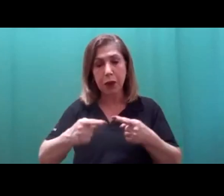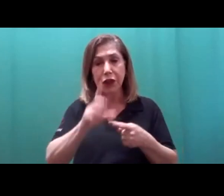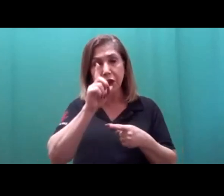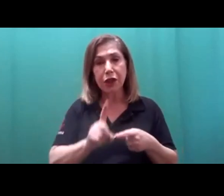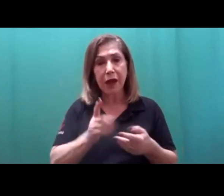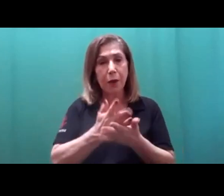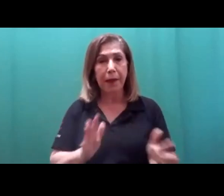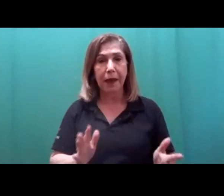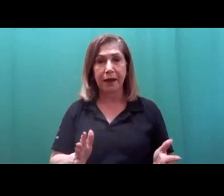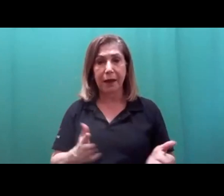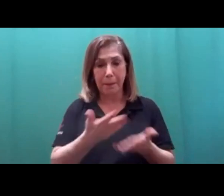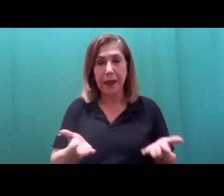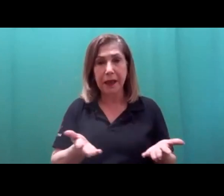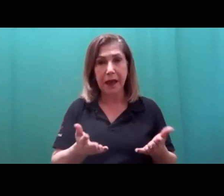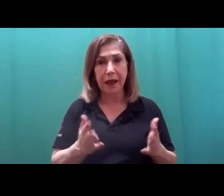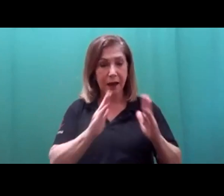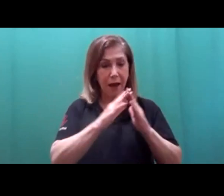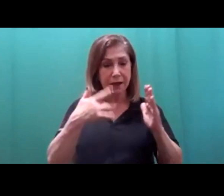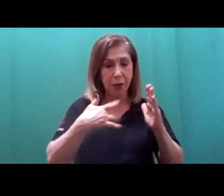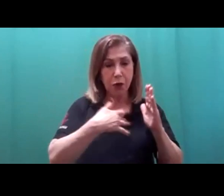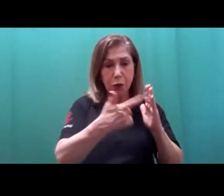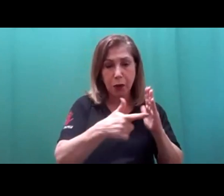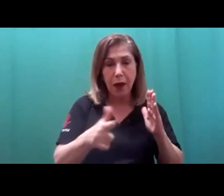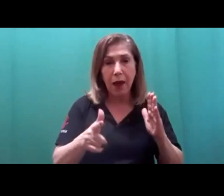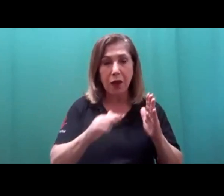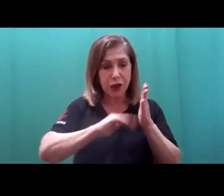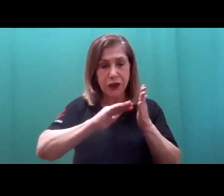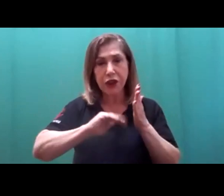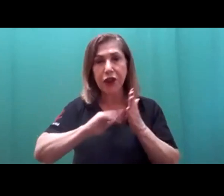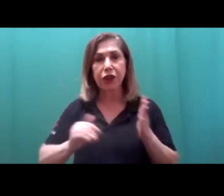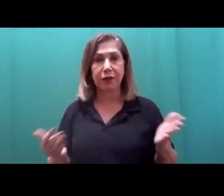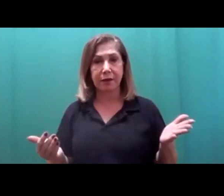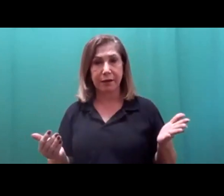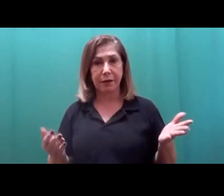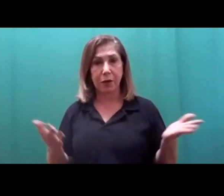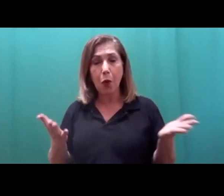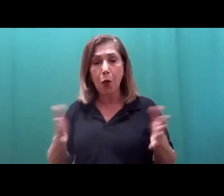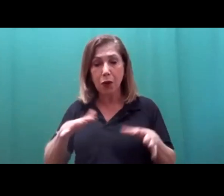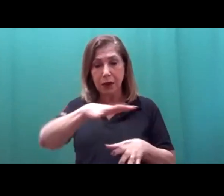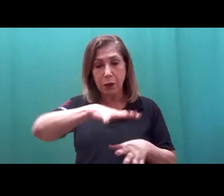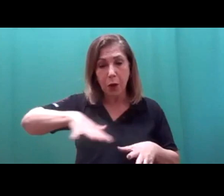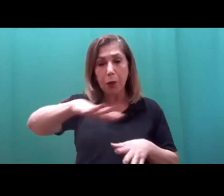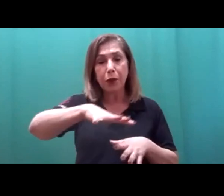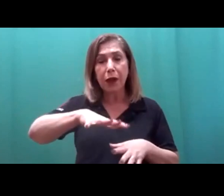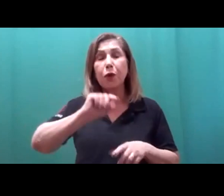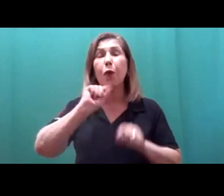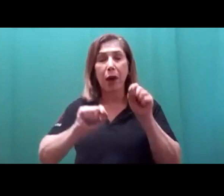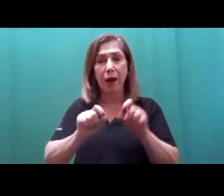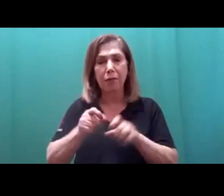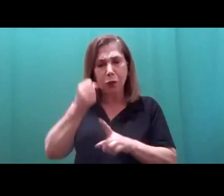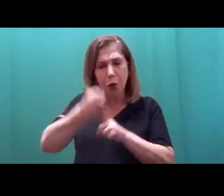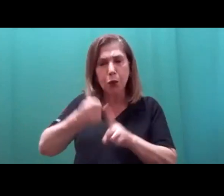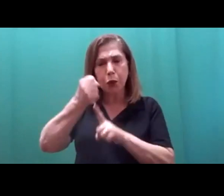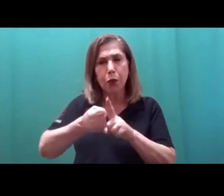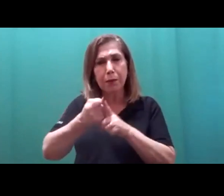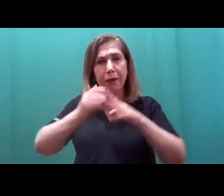que não está mais lá, é um posto de saúde que não está mais lá. Então, hoje as comunidades estão lutando para estarem no campo. Estar